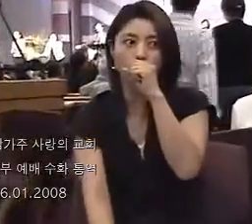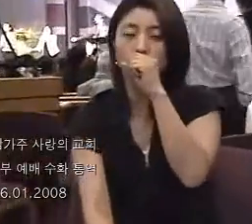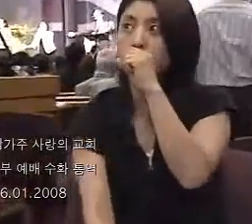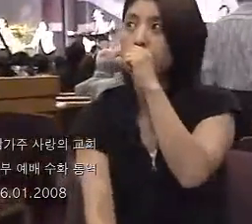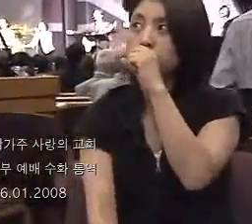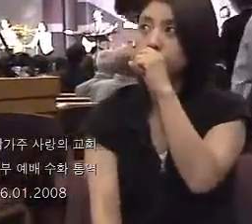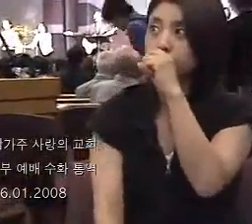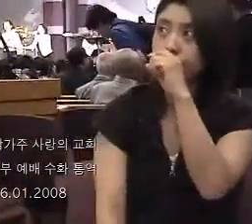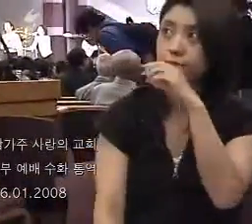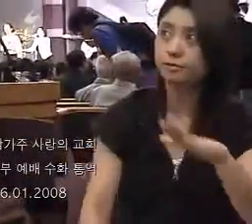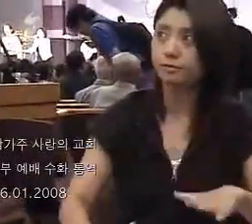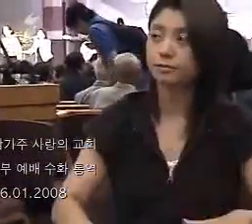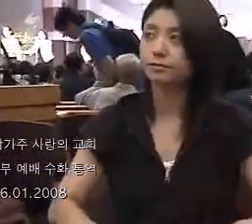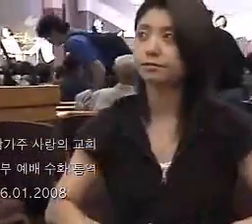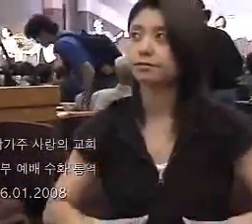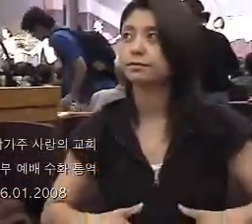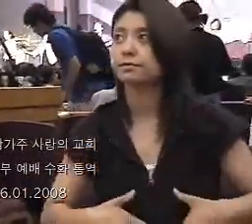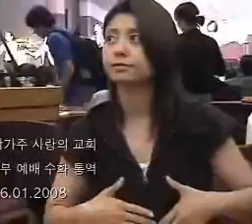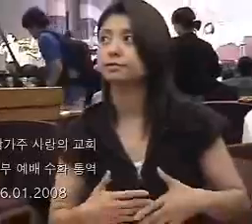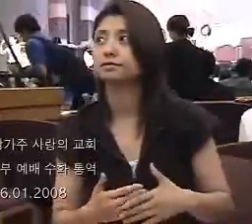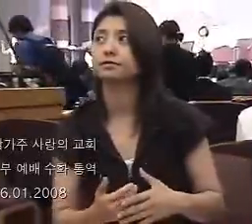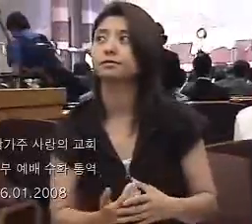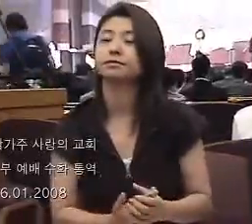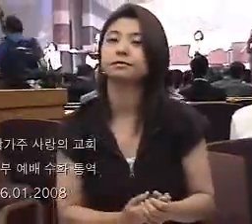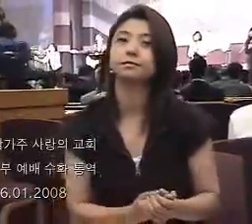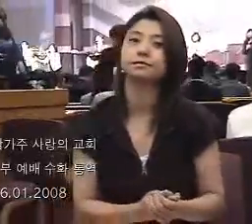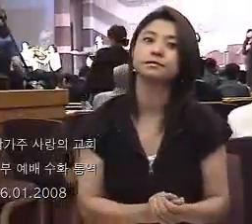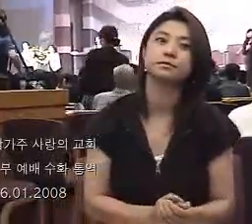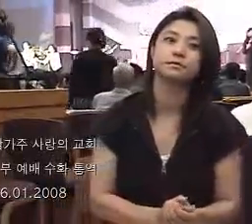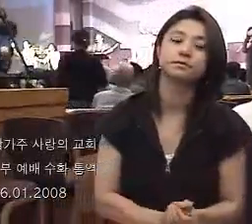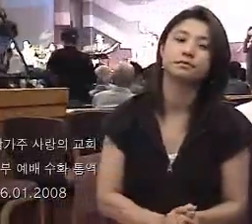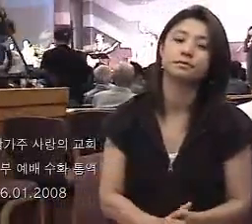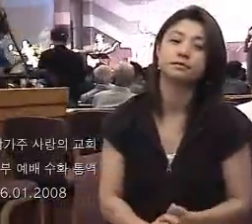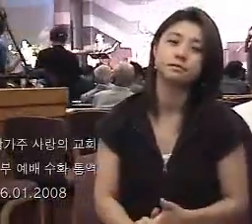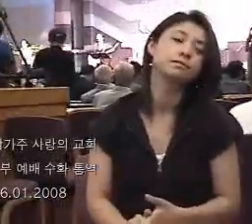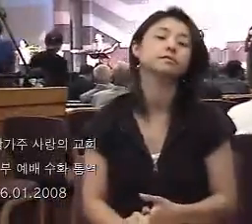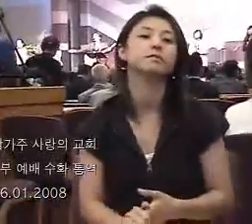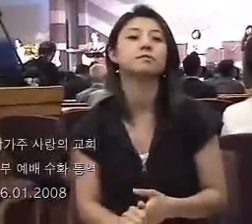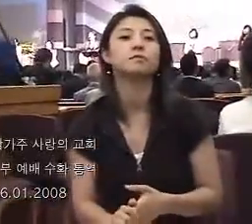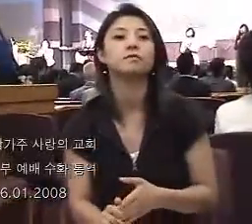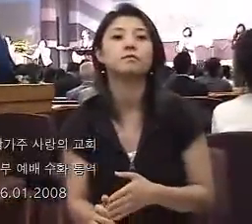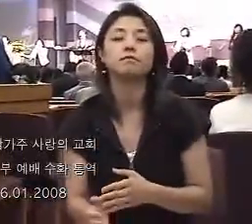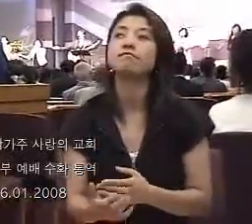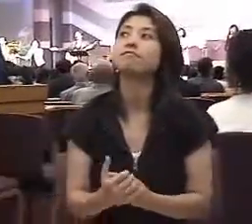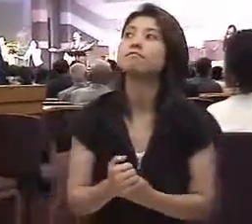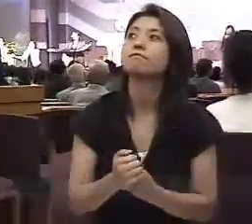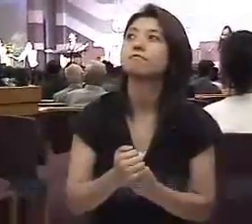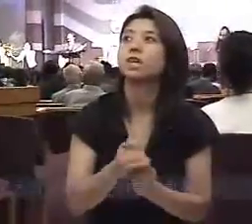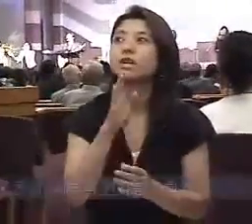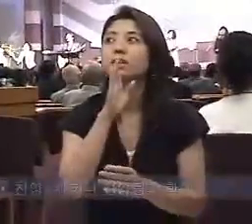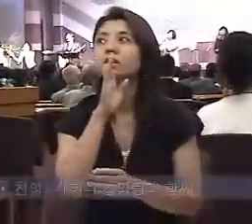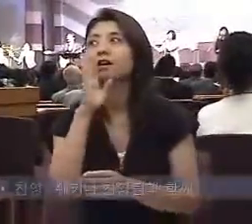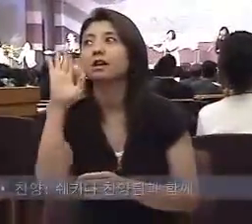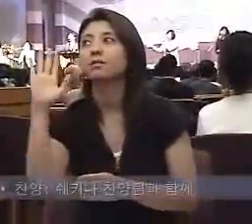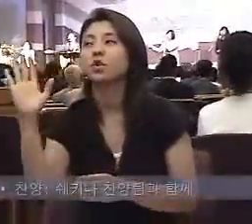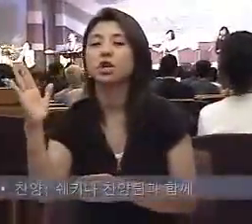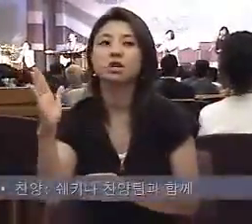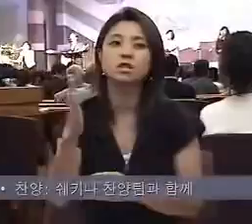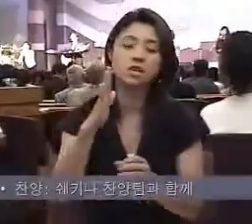이 시간은 주님 앞에 두 손을 가라드리고 성령님 주님의 약속을